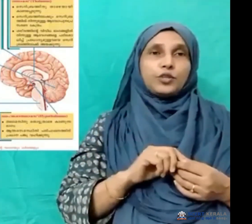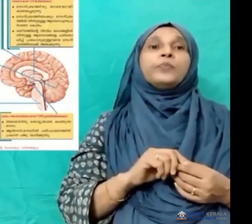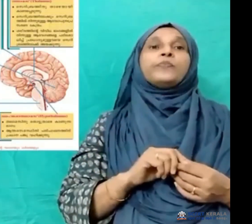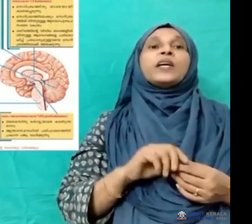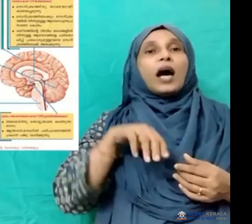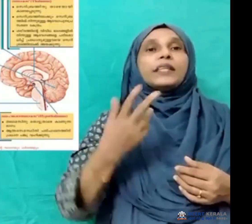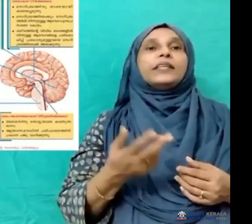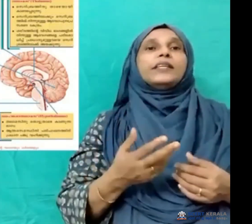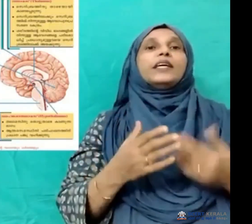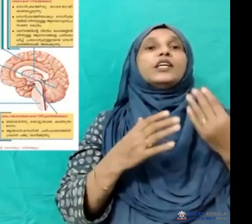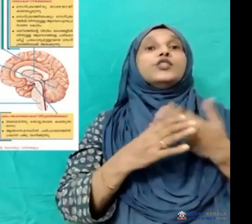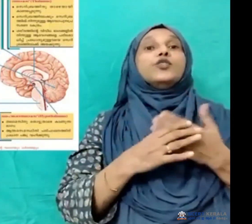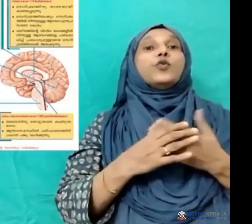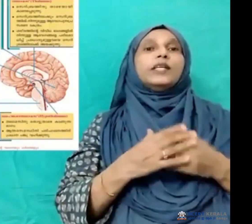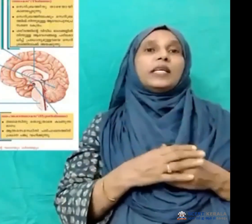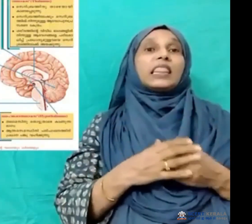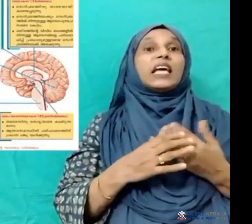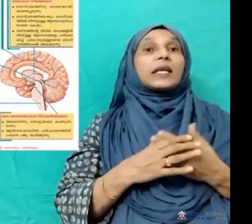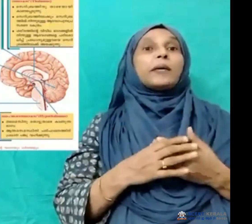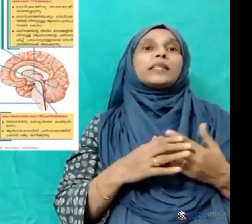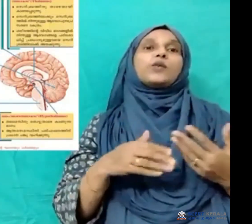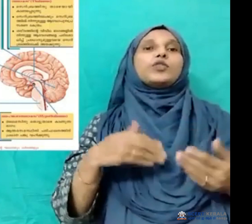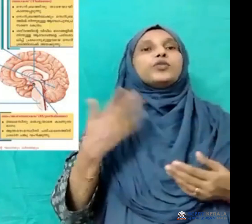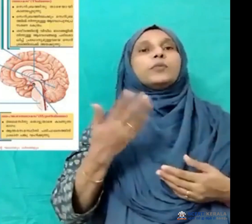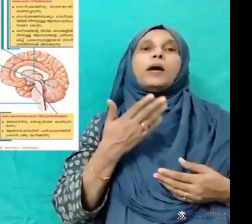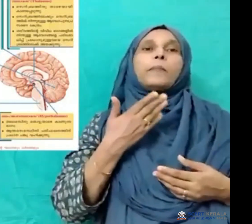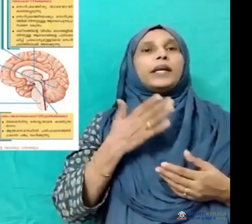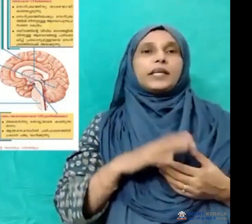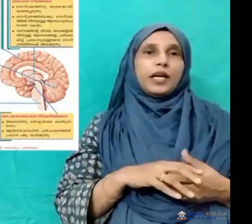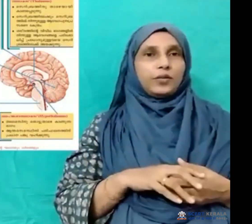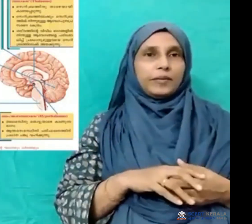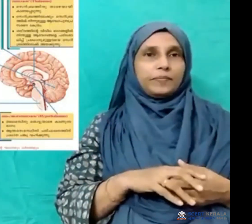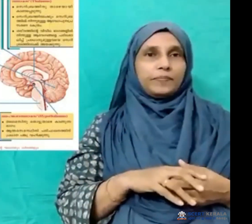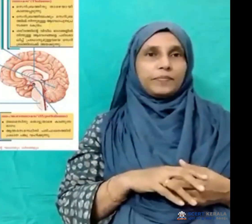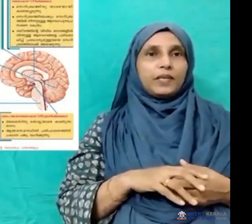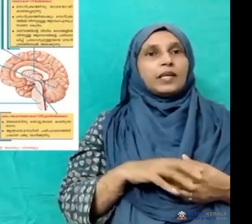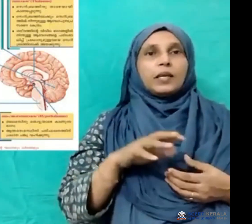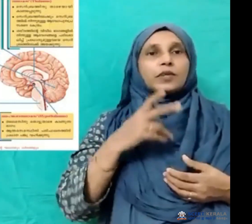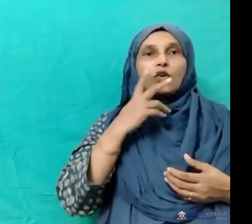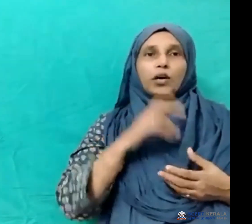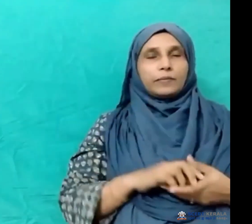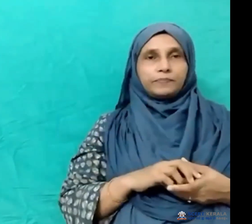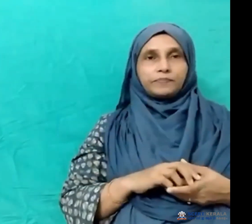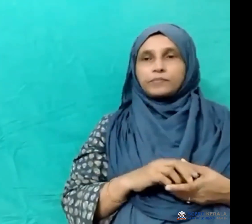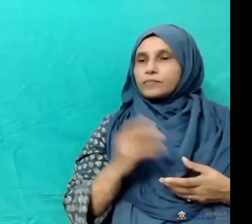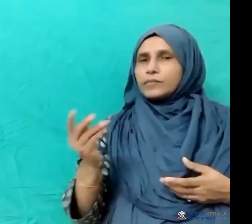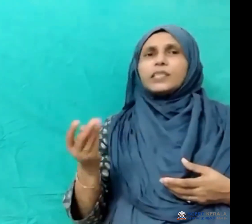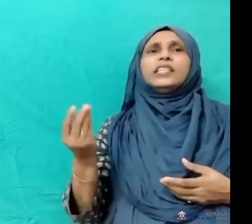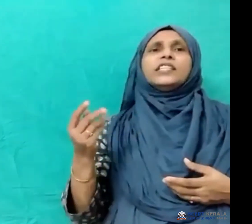കുറിച്ചും അതിന്റെ ജോലി ധർമ്മത്തെ കുറിച്ചും പഠിക്കാനുണ്ട്. നമുക്ക് നോക്കാം. ഈ